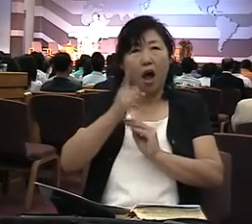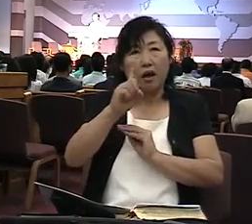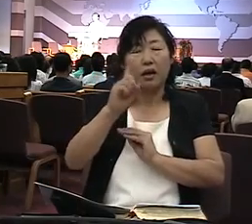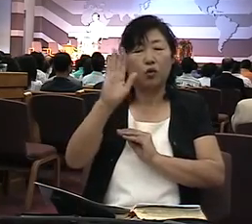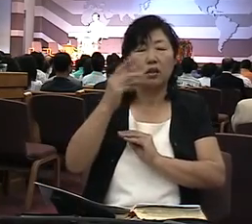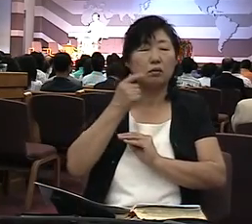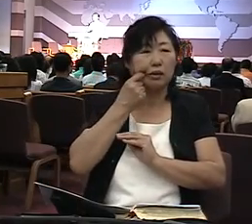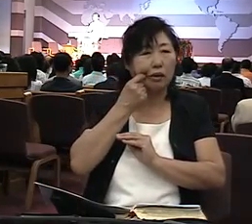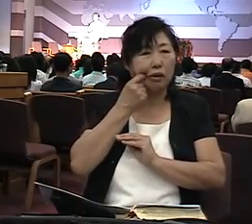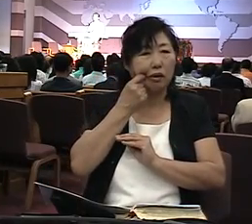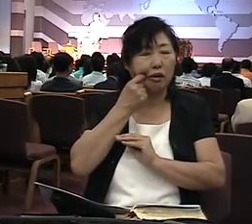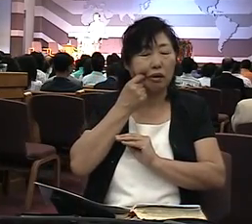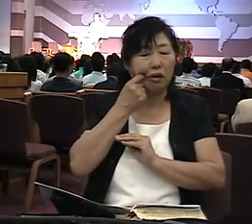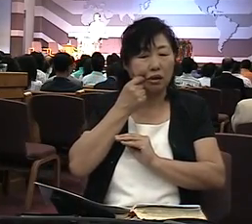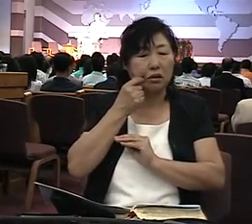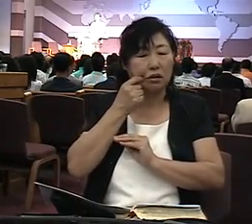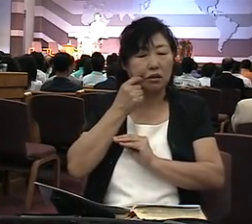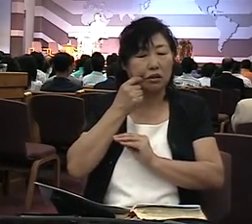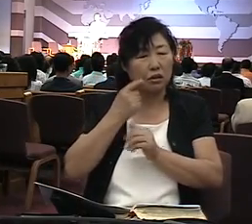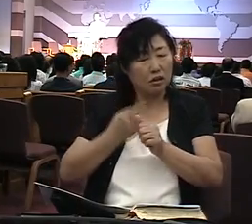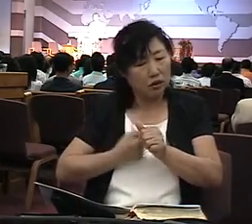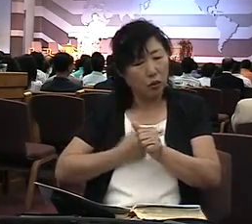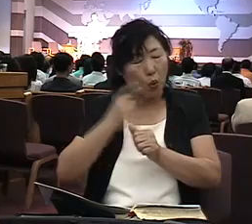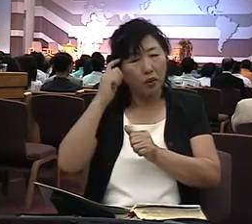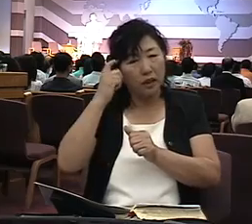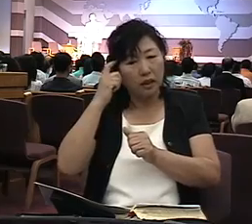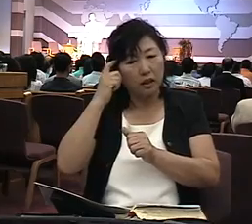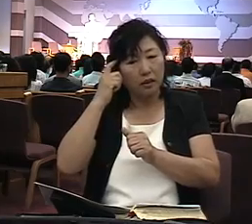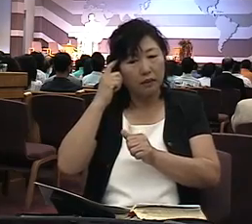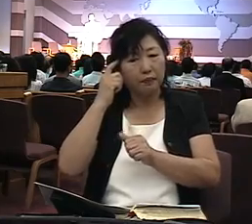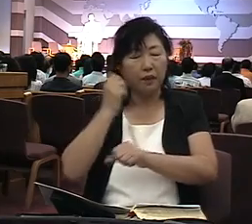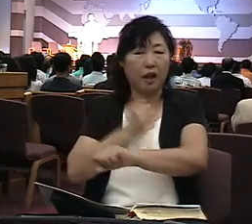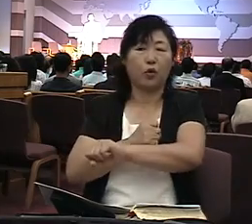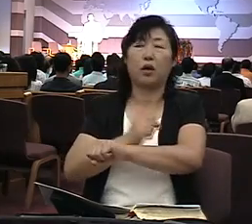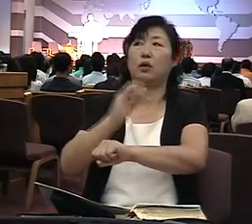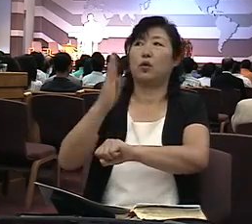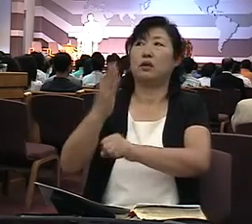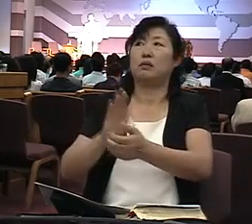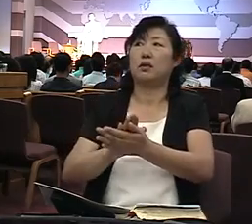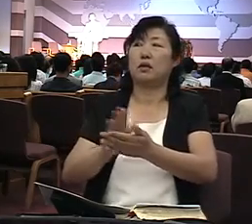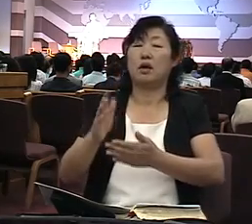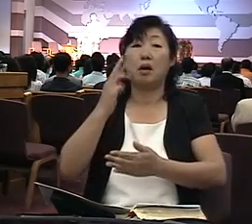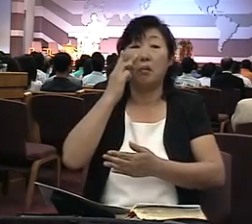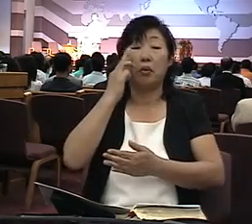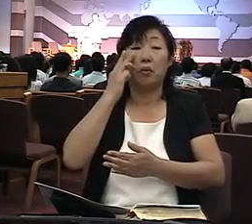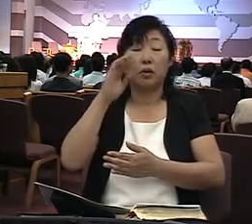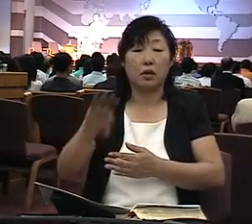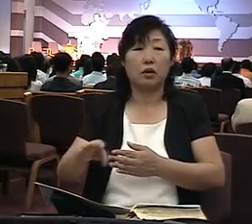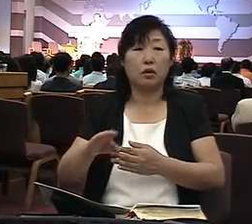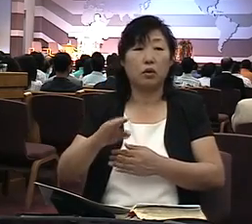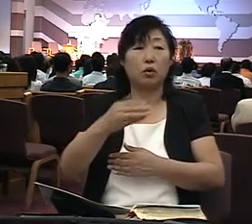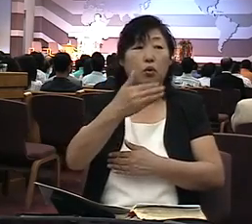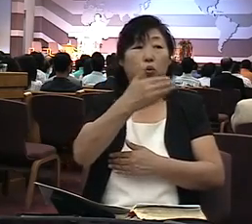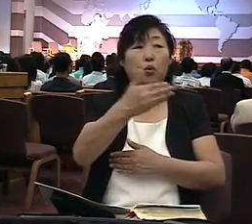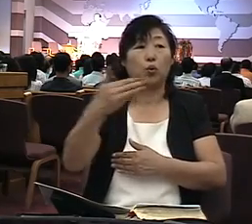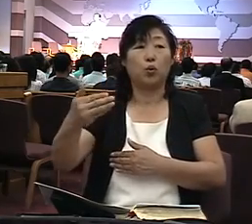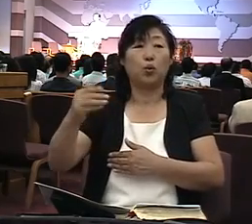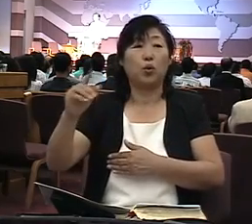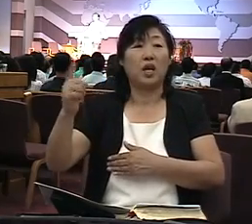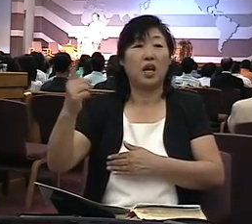하고 스스로 생각을 하게 되었습니다. 미국의 그 9.11 사태가 터지면서 온